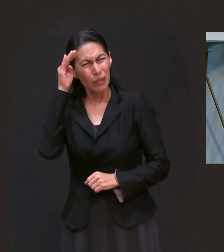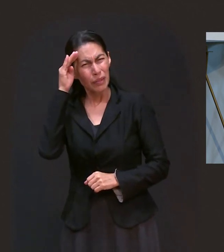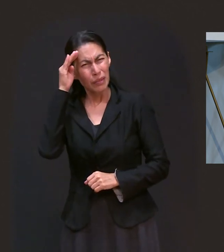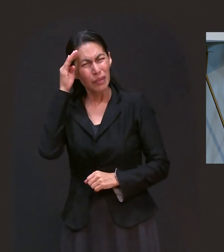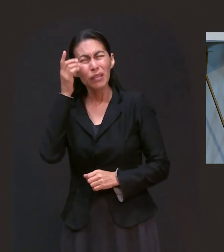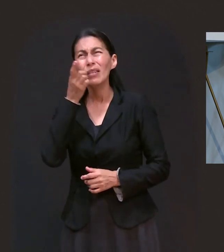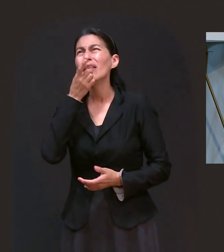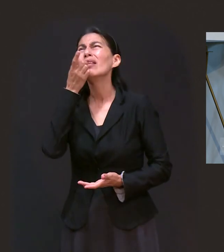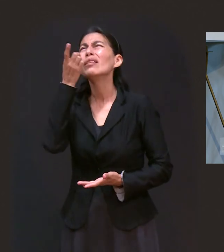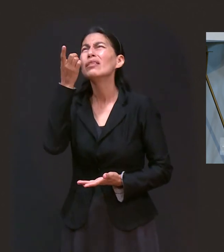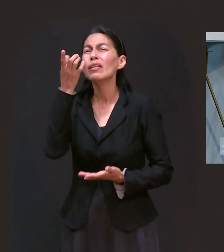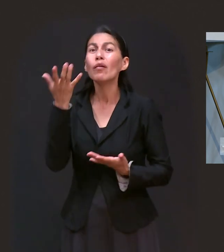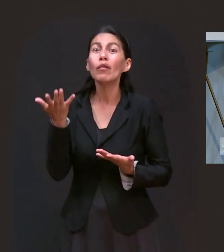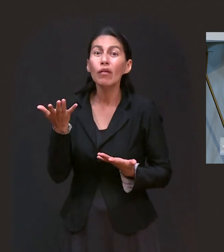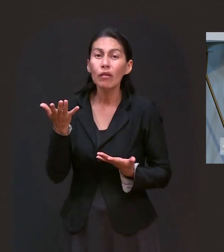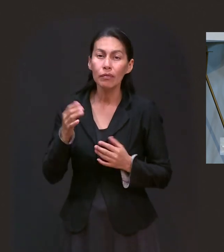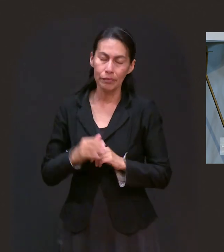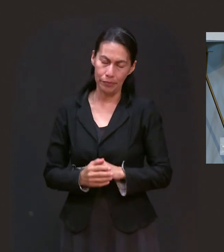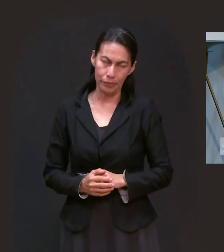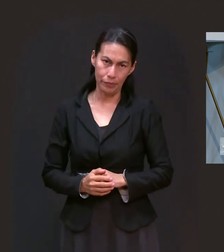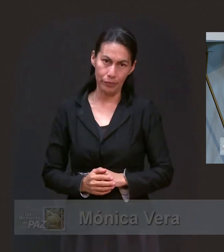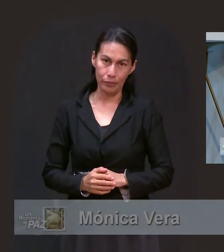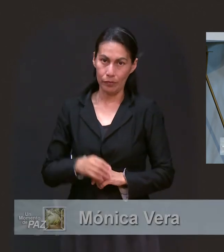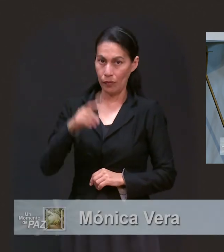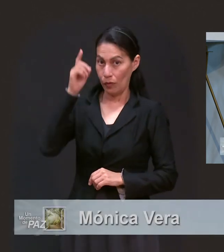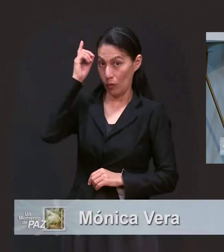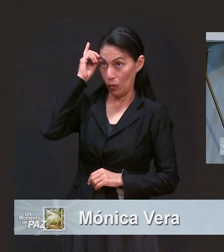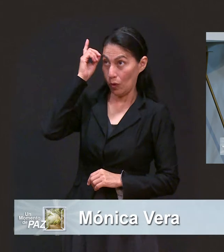claro definido en mente